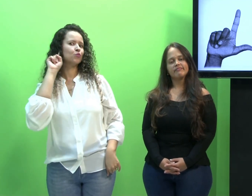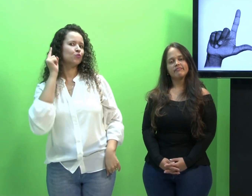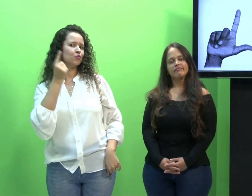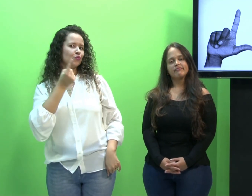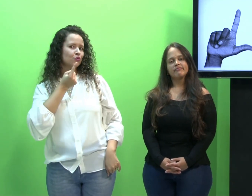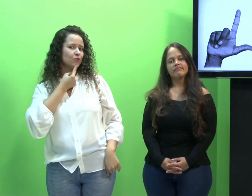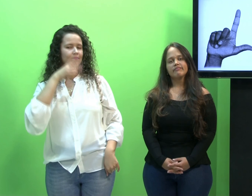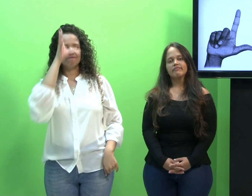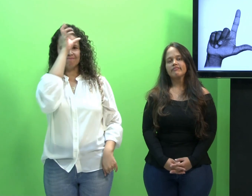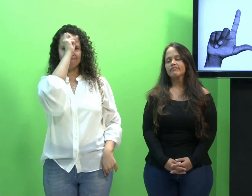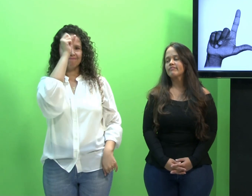à educação.